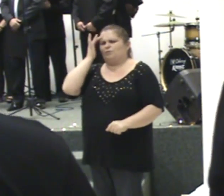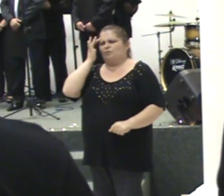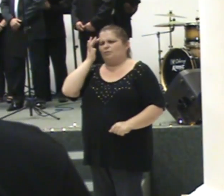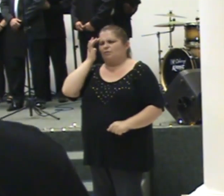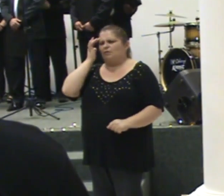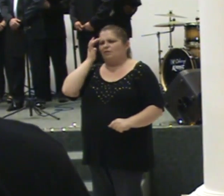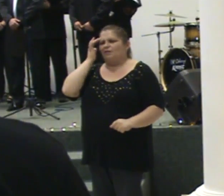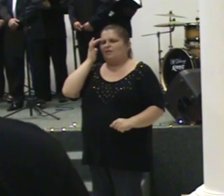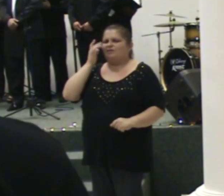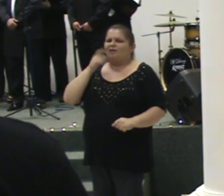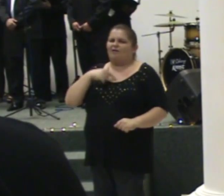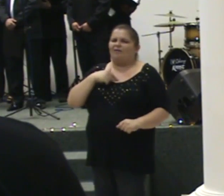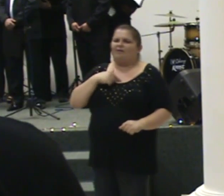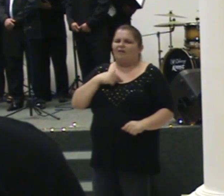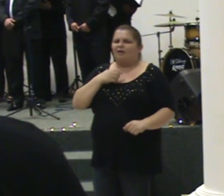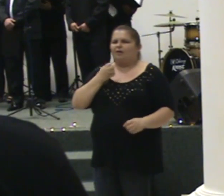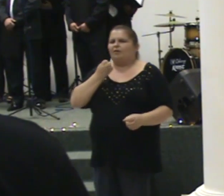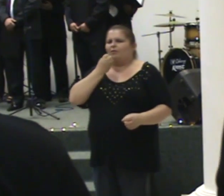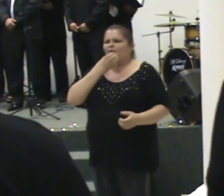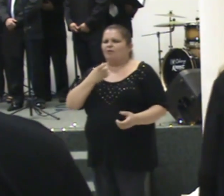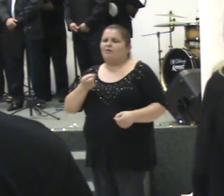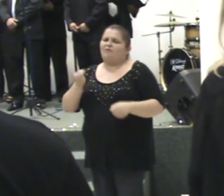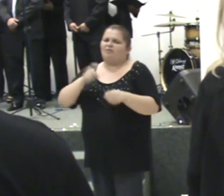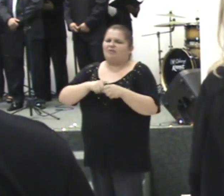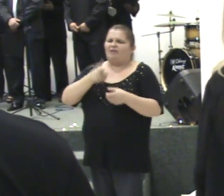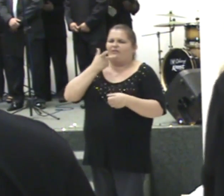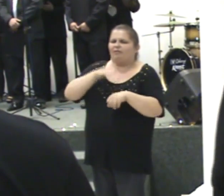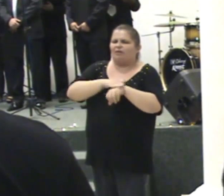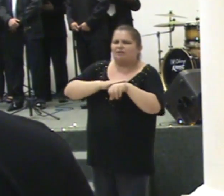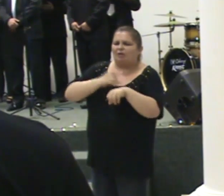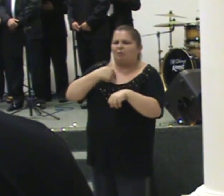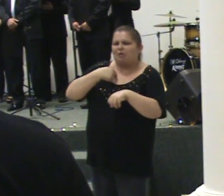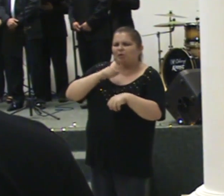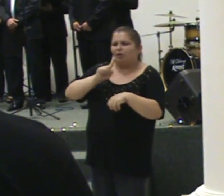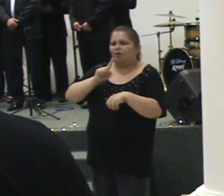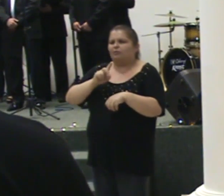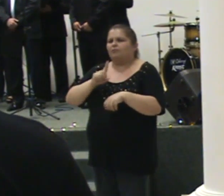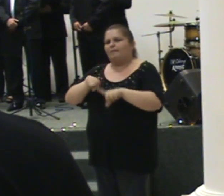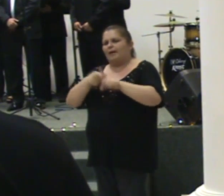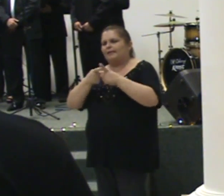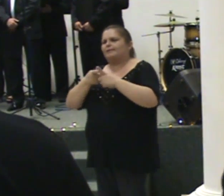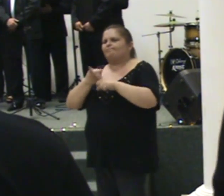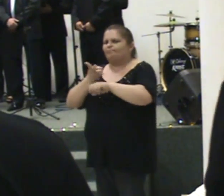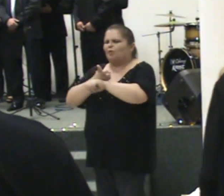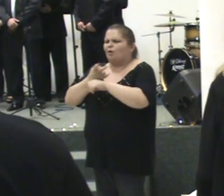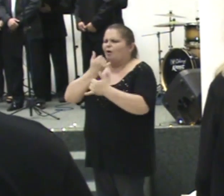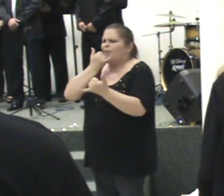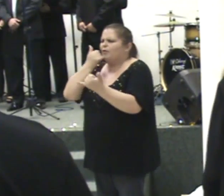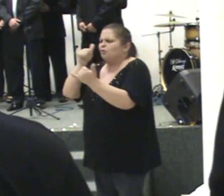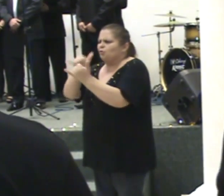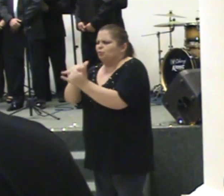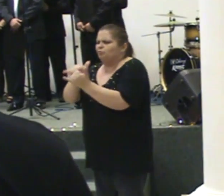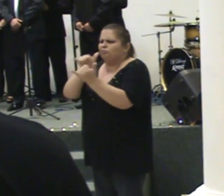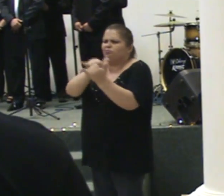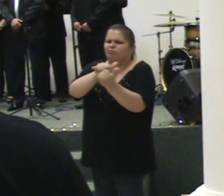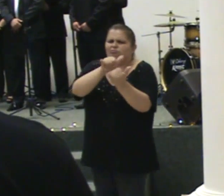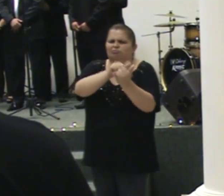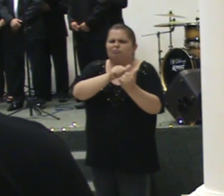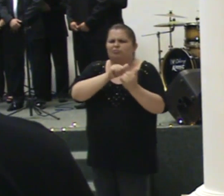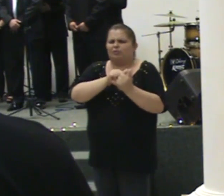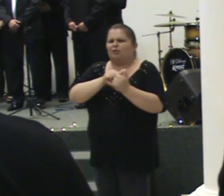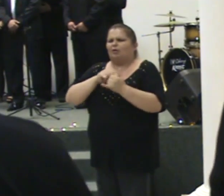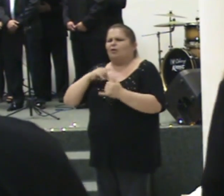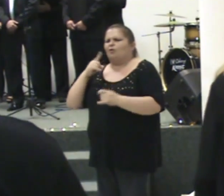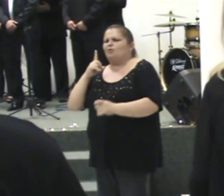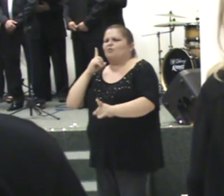é só querer falar, você quer voltar a falar comigo? Não. É procurar a paz. E a paz nós temos que procurar,